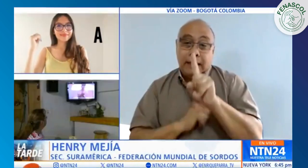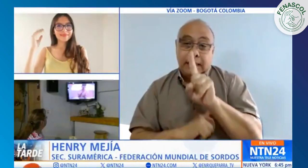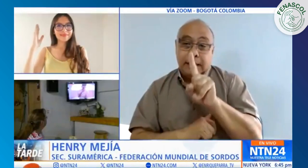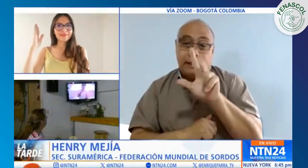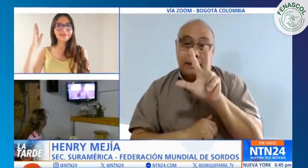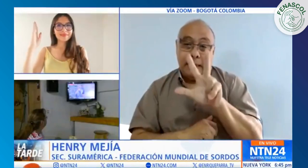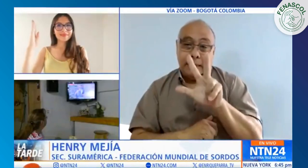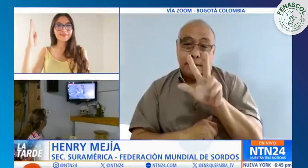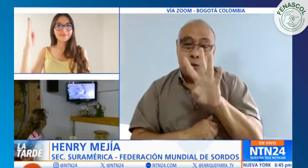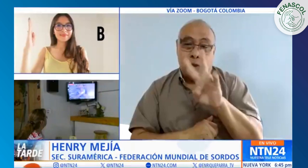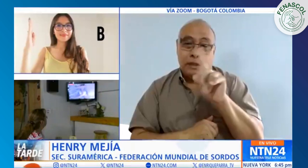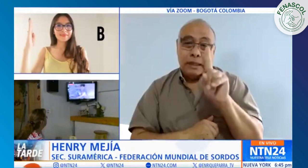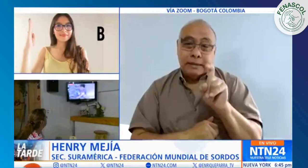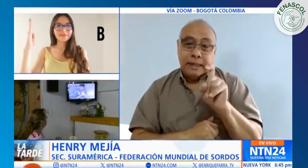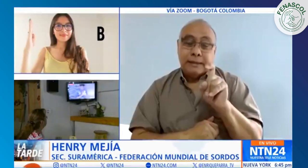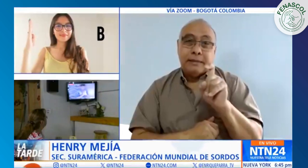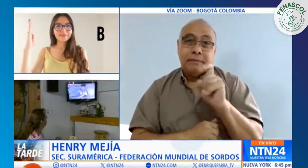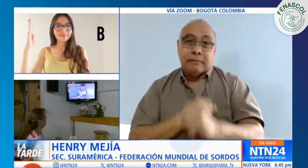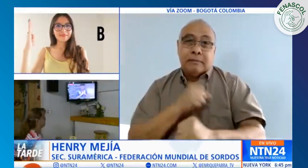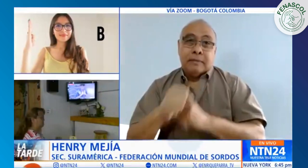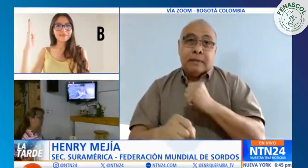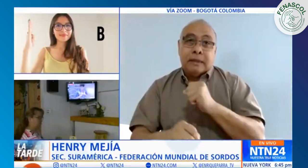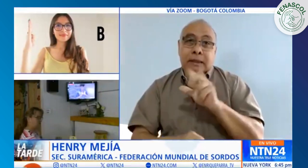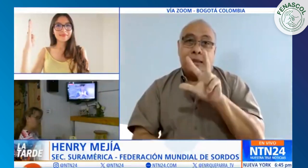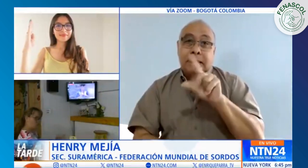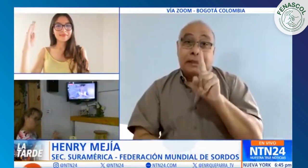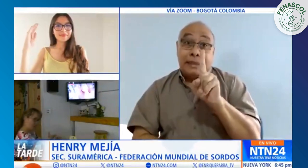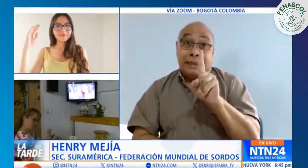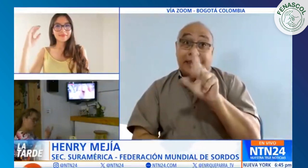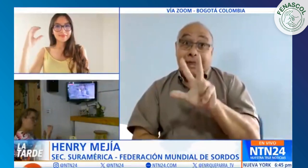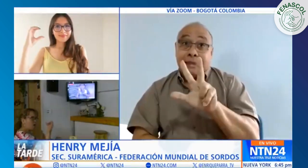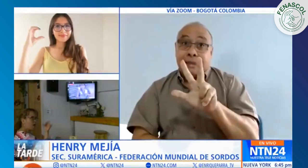Al reconocerla con la ley